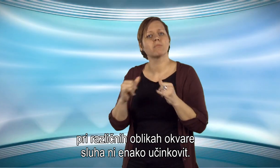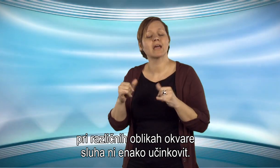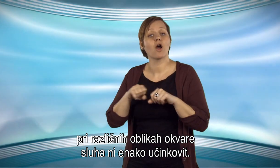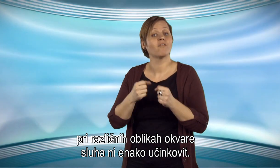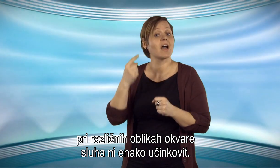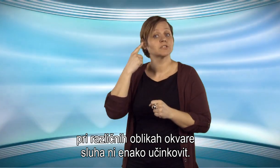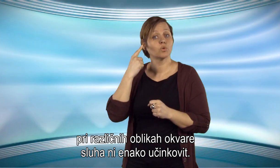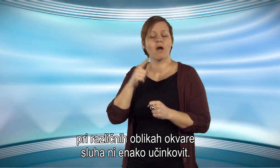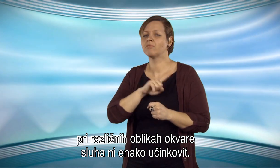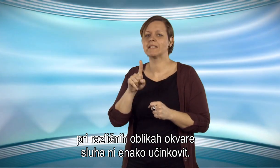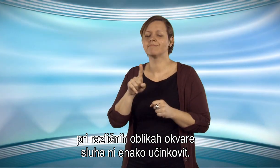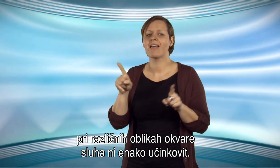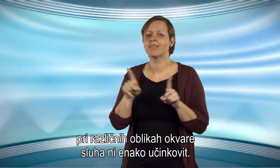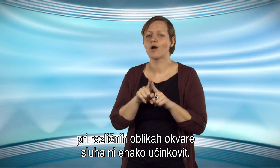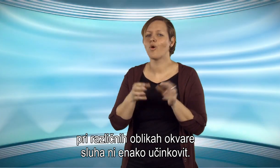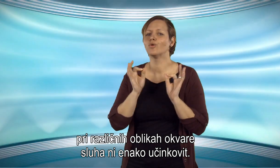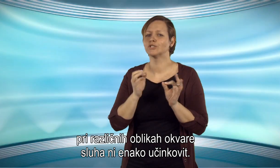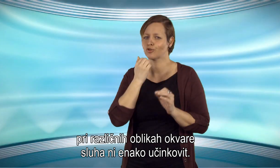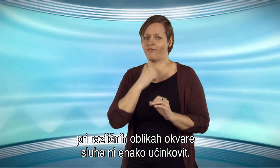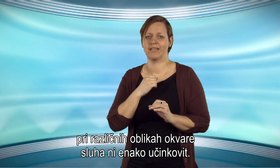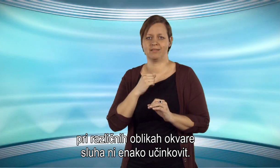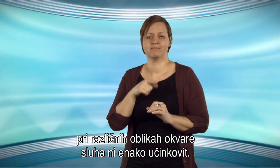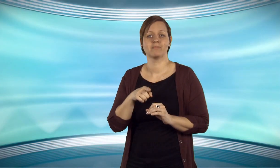enako učinkovit.